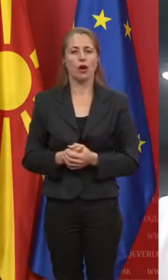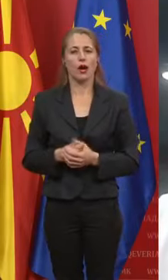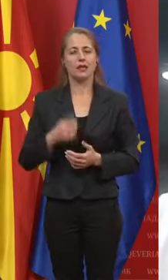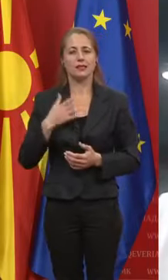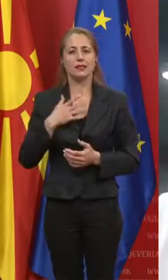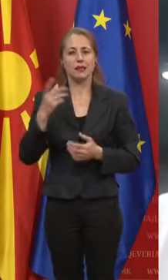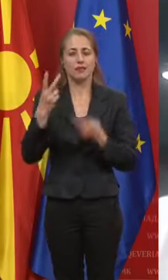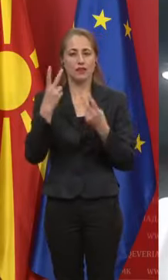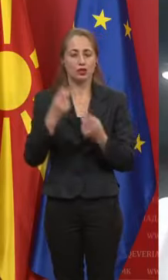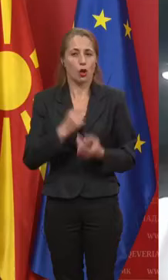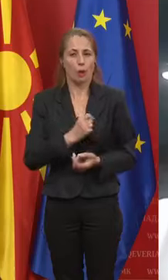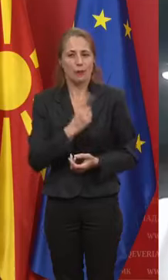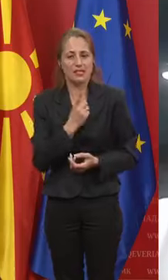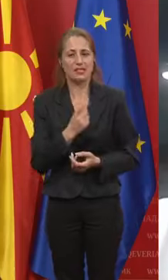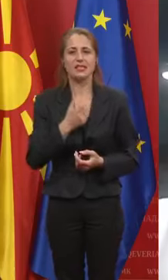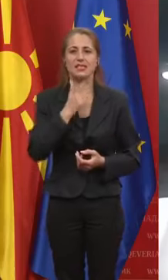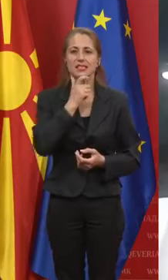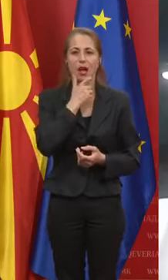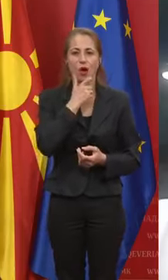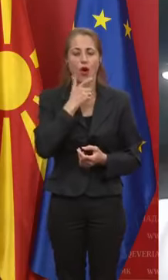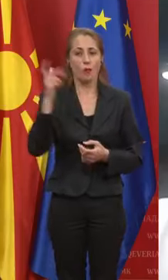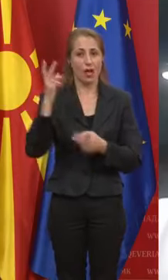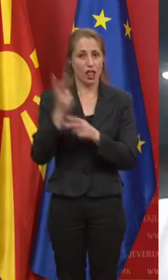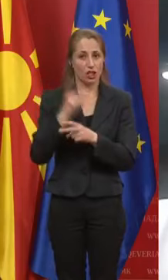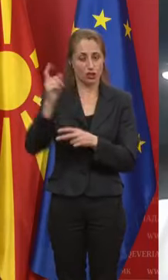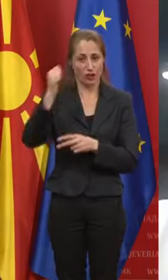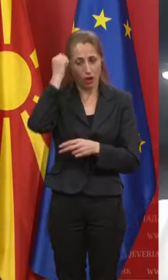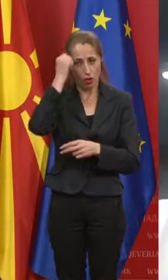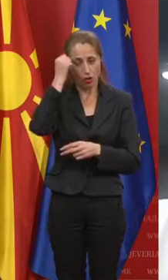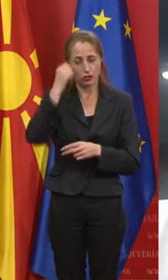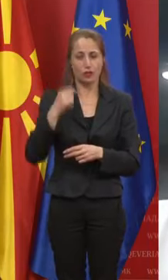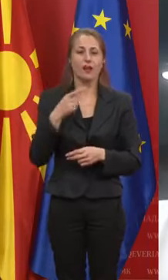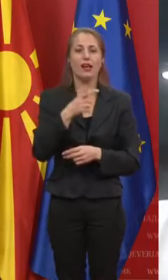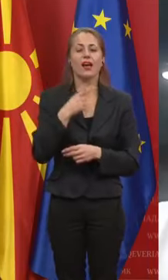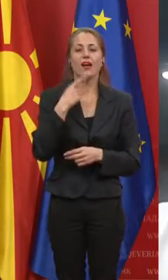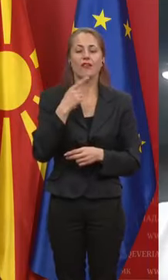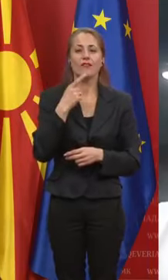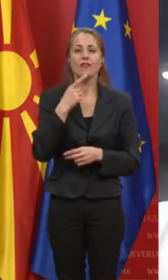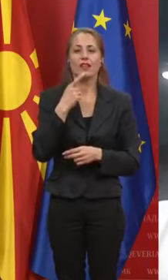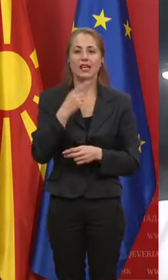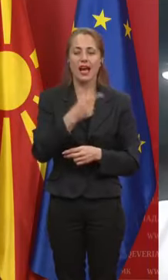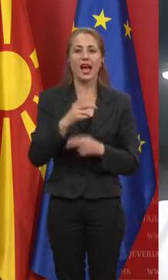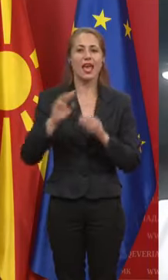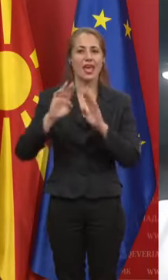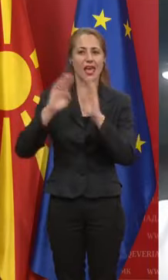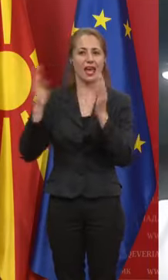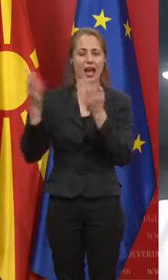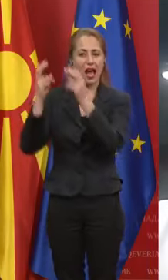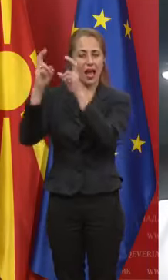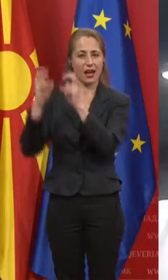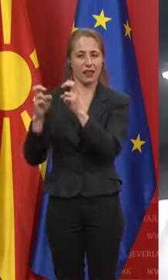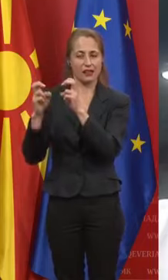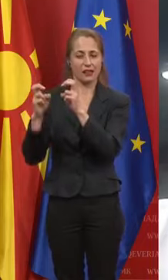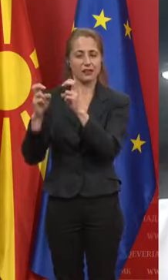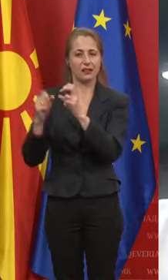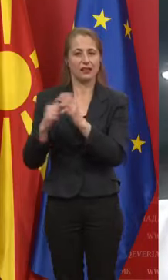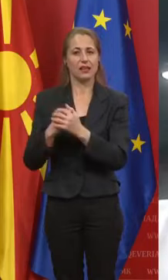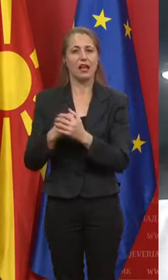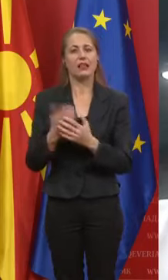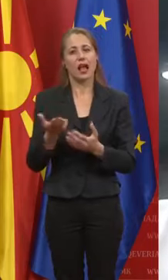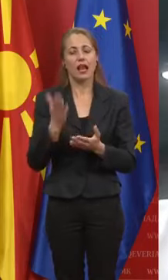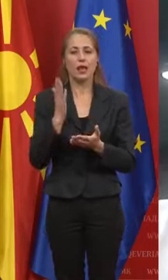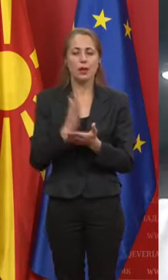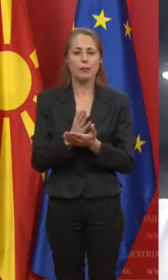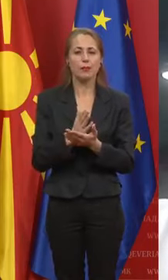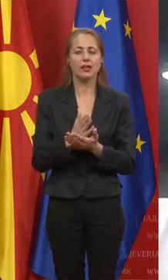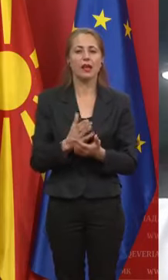бизнесот и за економијата во земјата и исто така го спомнавте карантинот. Дали тоа ќе биде